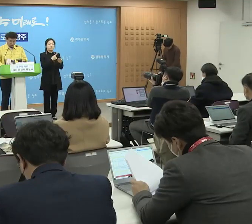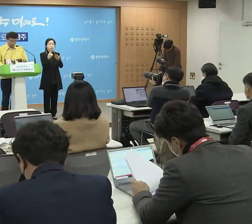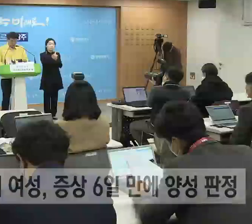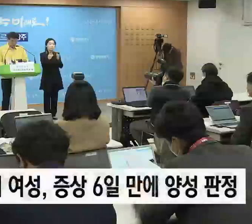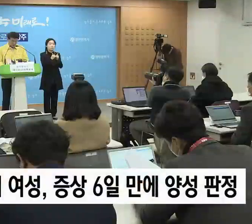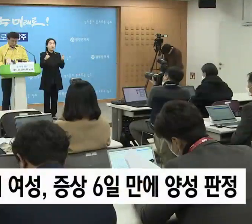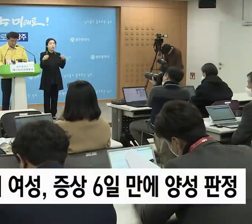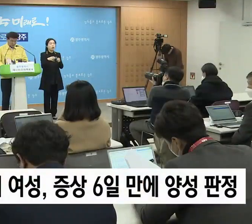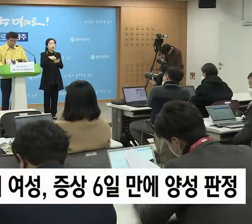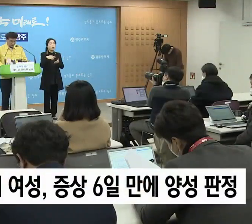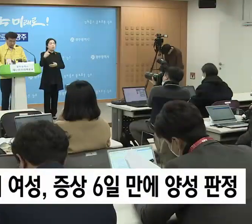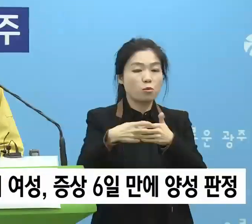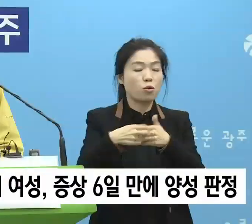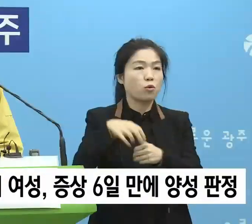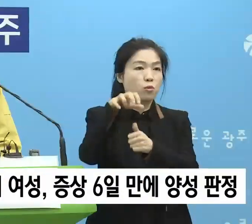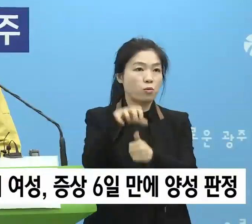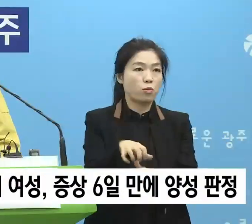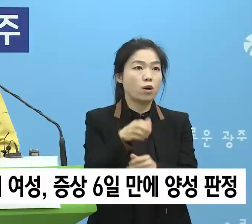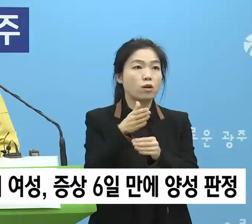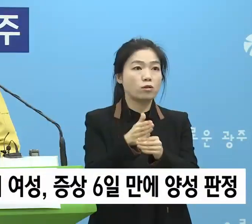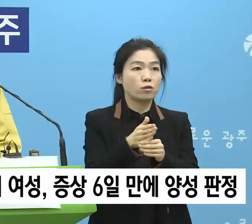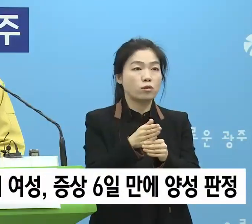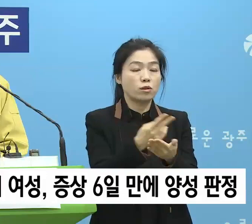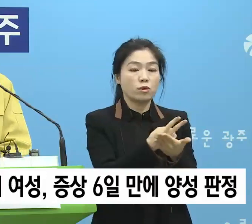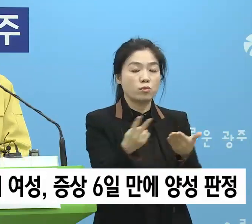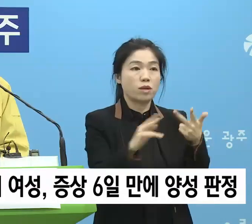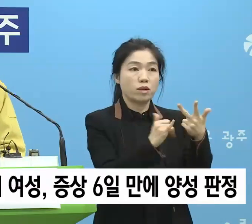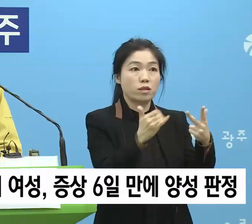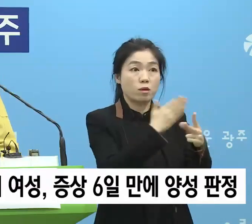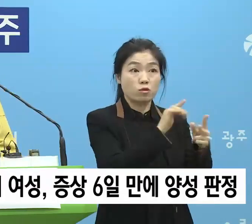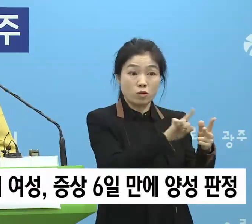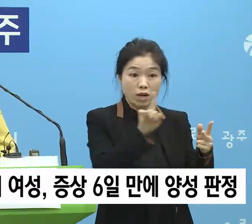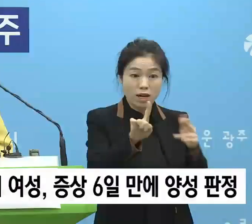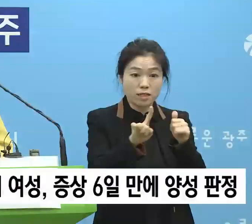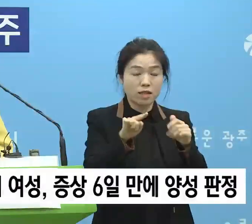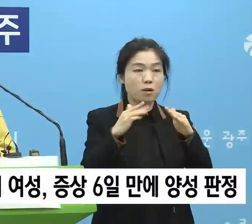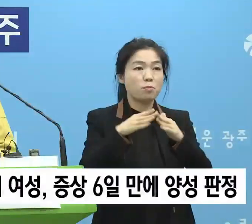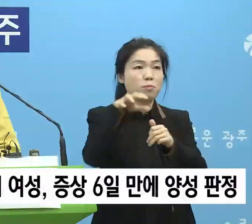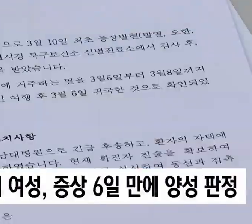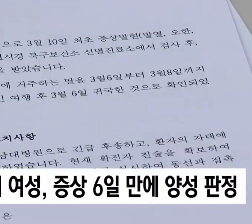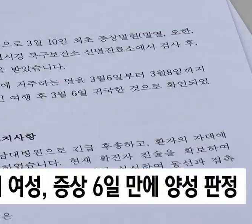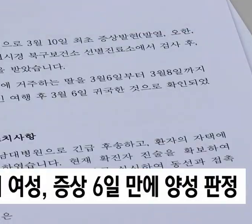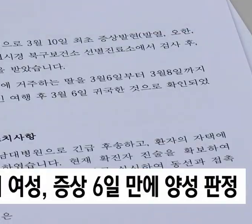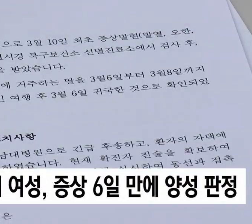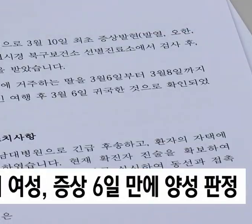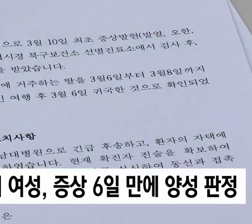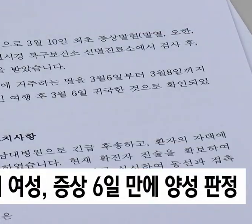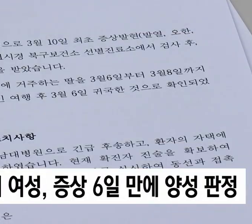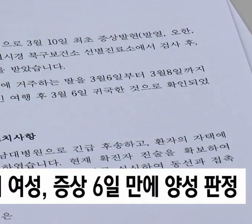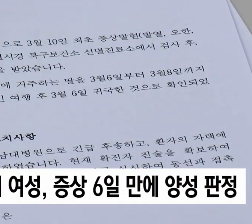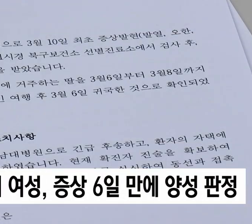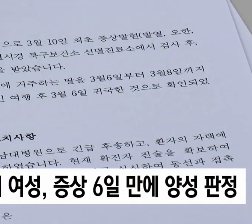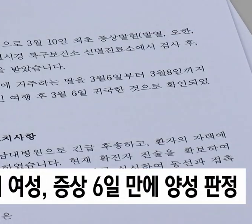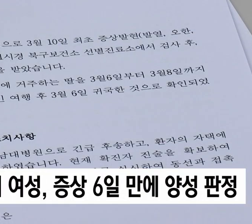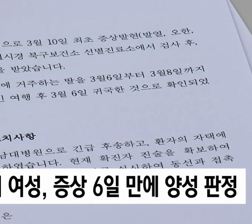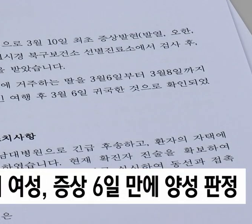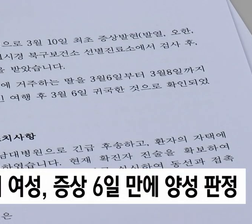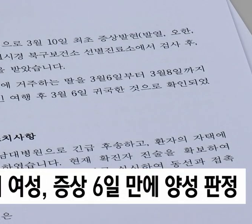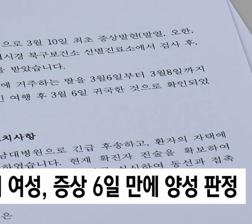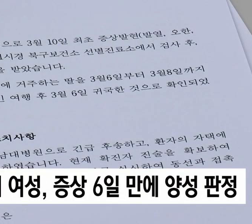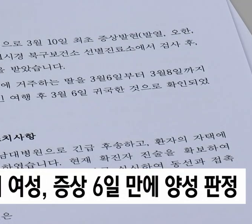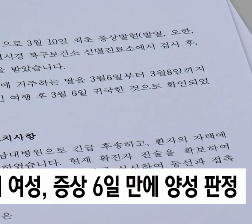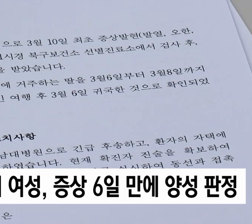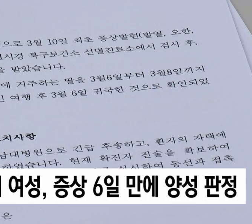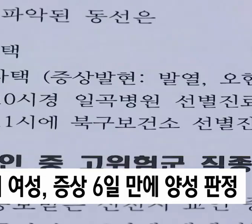광주 의 17번째 확진 자는 북구 문흥동 회사는 59세 여성입니다 지난 10일 의심 증상이